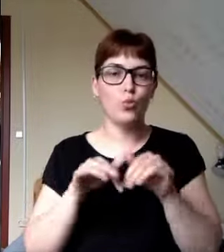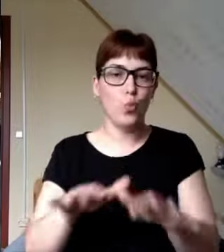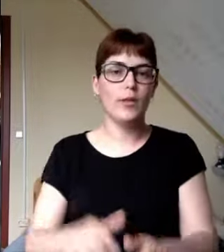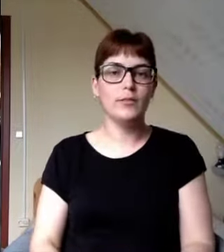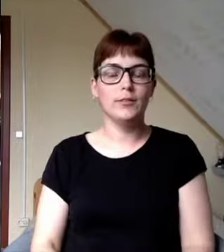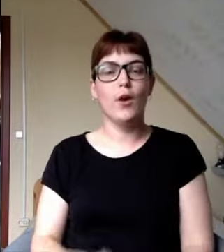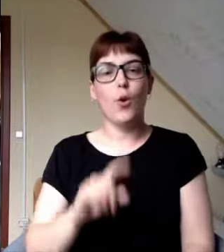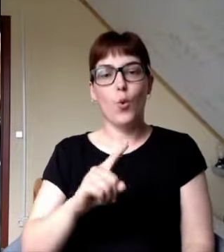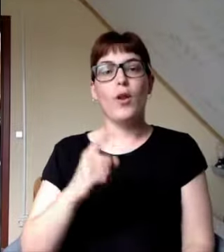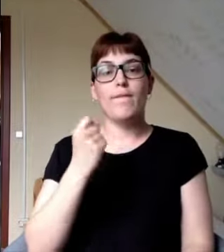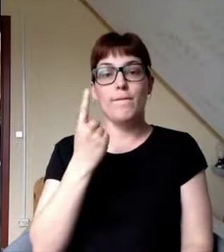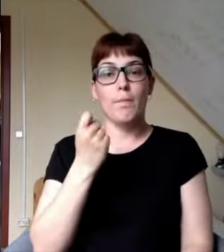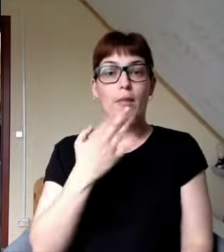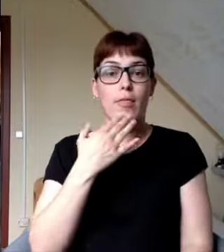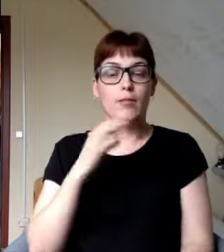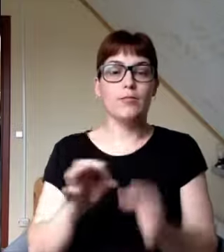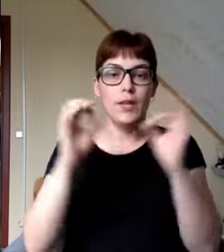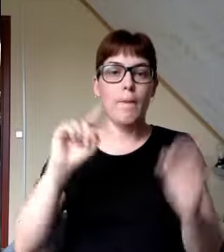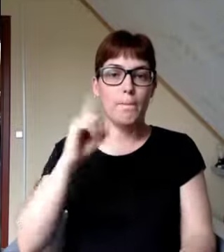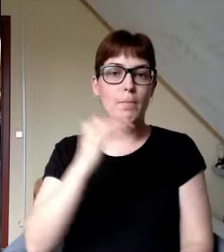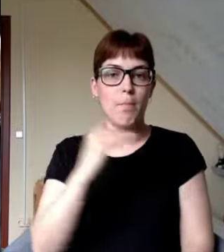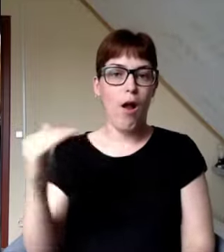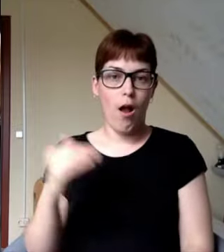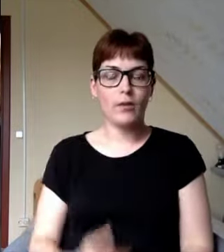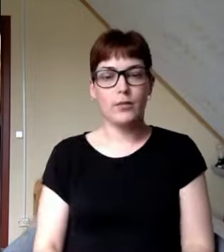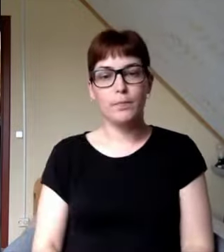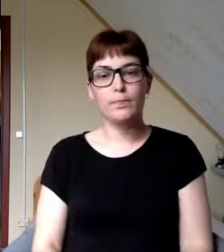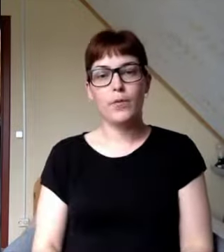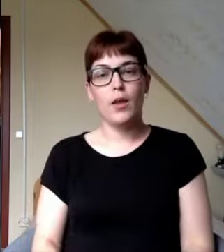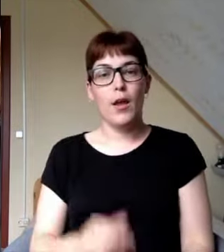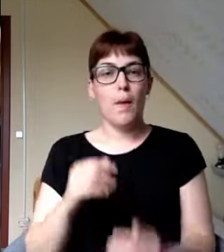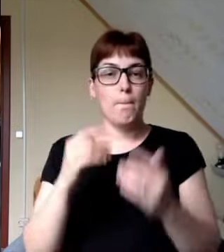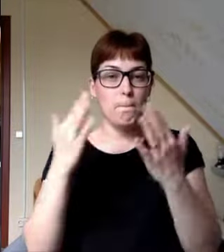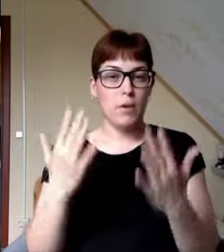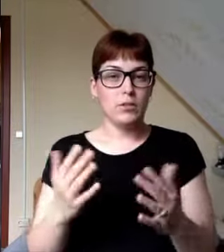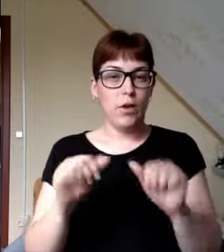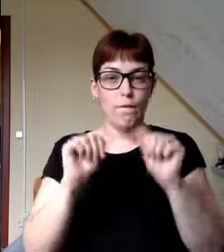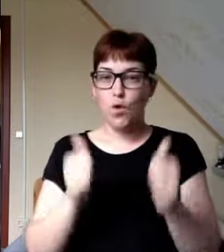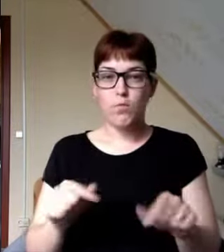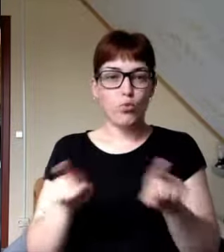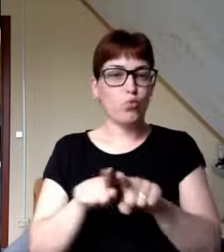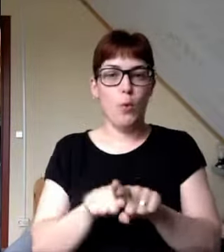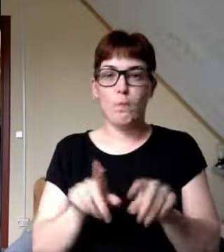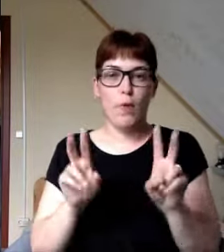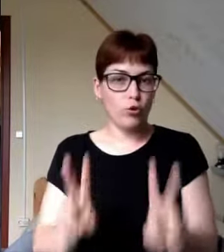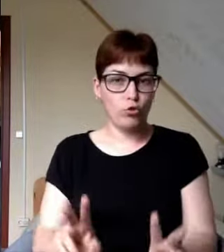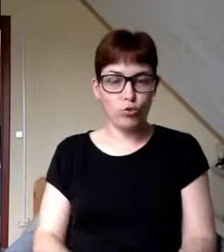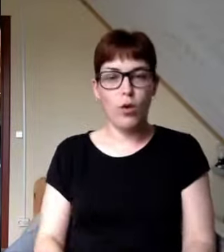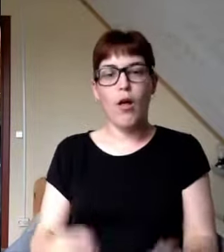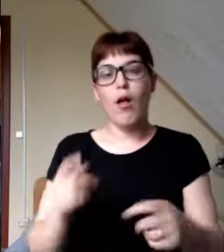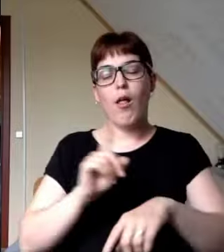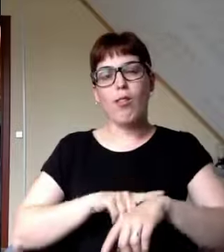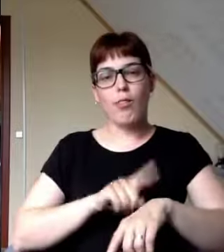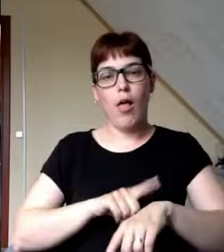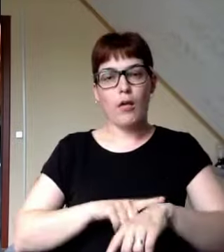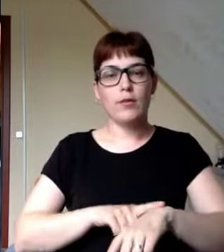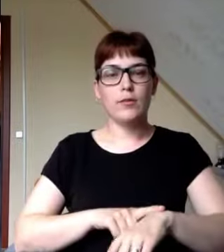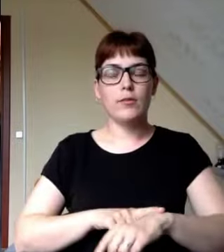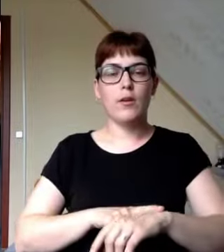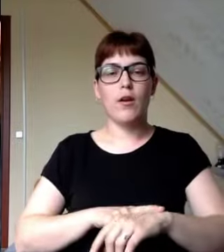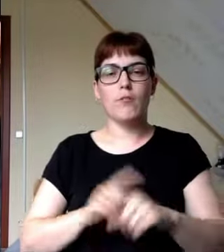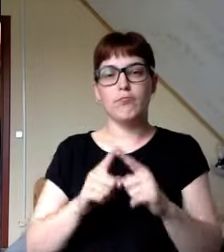datumā notiek pirmākā. Tad tas pasākuma formāts paliek nemainīgs. Laika posmā no